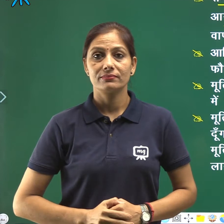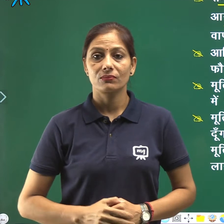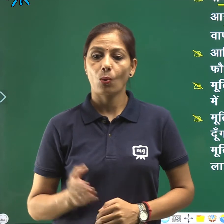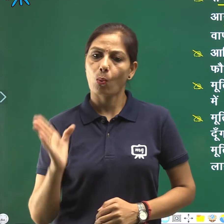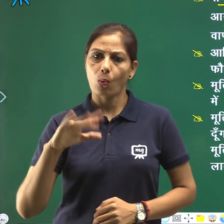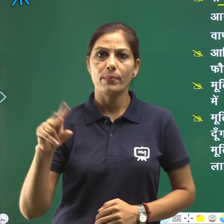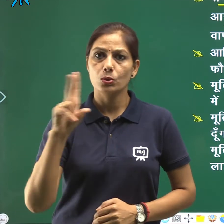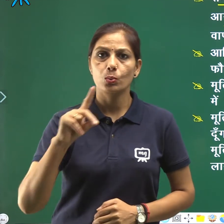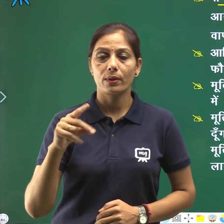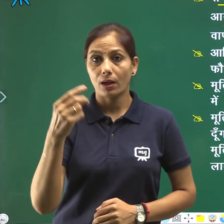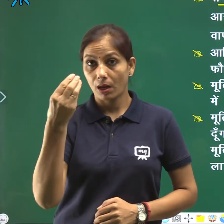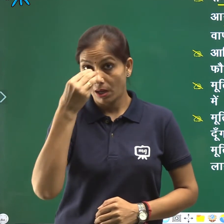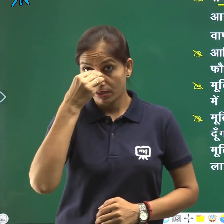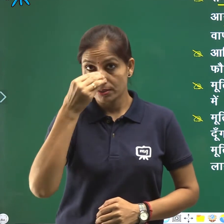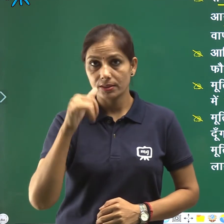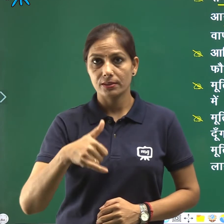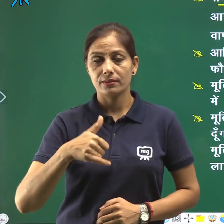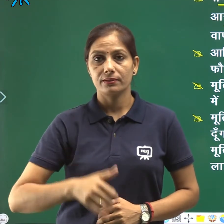वापस लग जानी चाहिए।